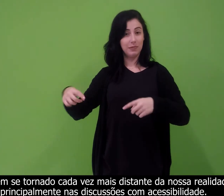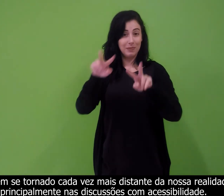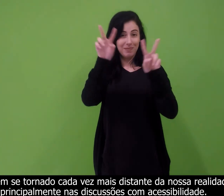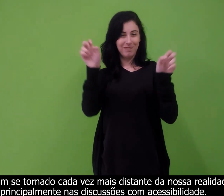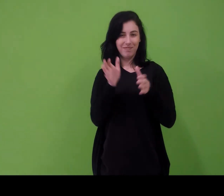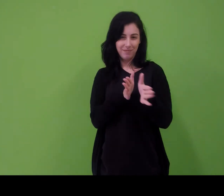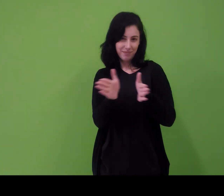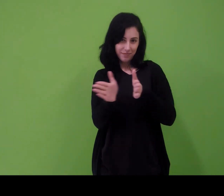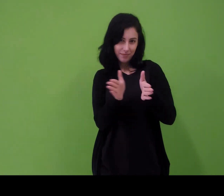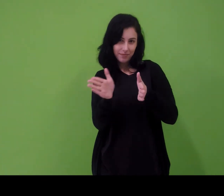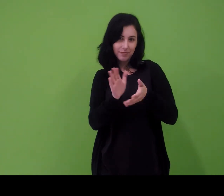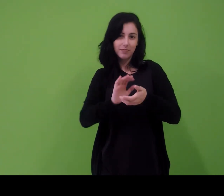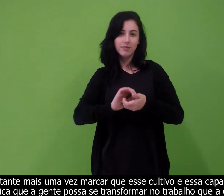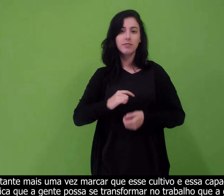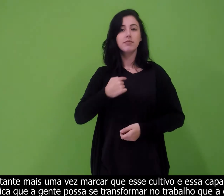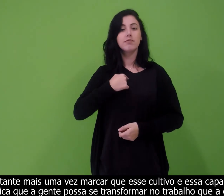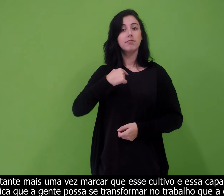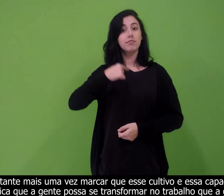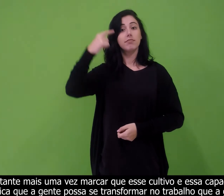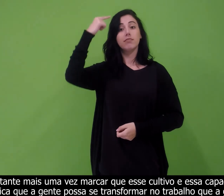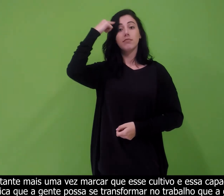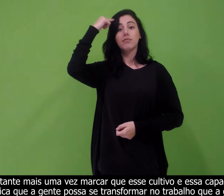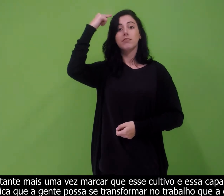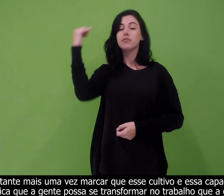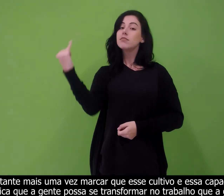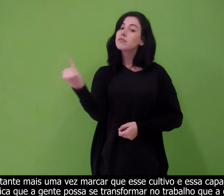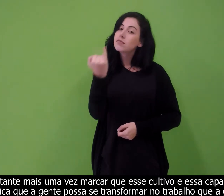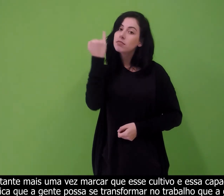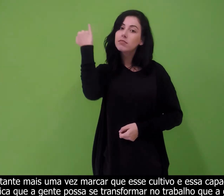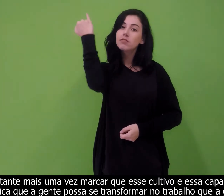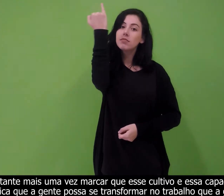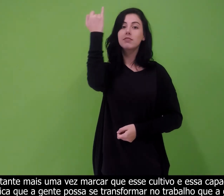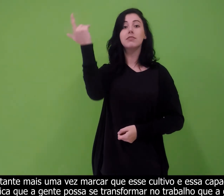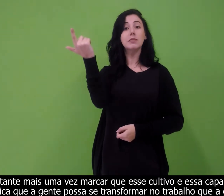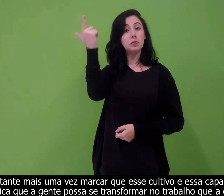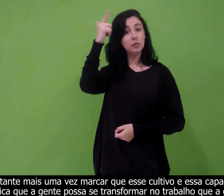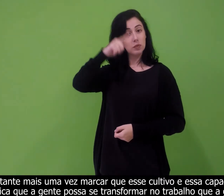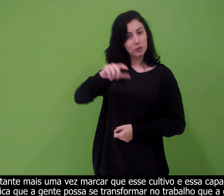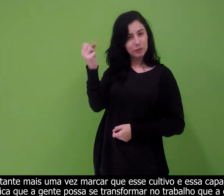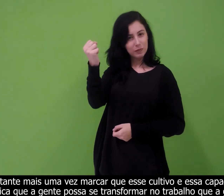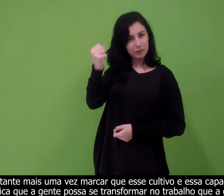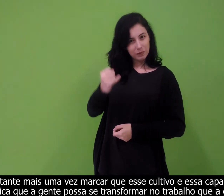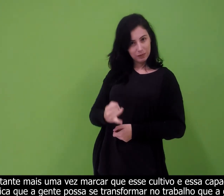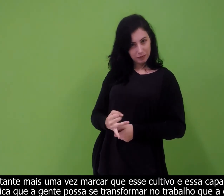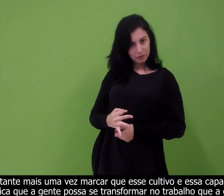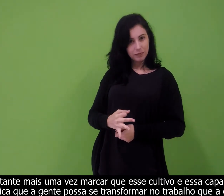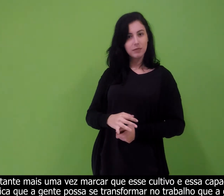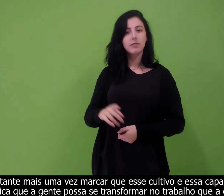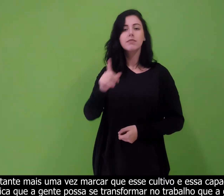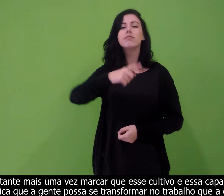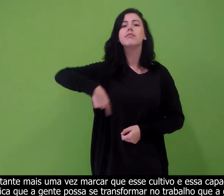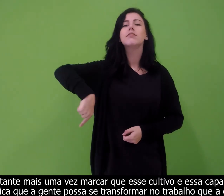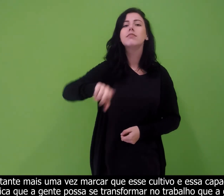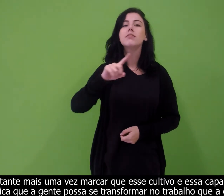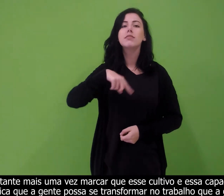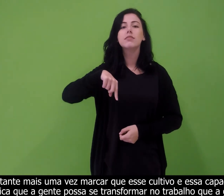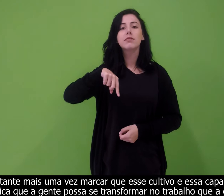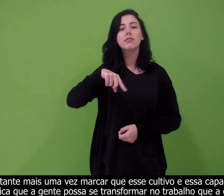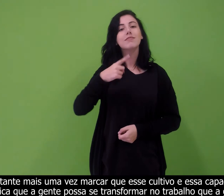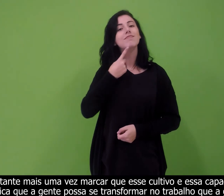acessibilidade. E o que eu acho importante, mais uma vez, marcar, é que esse cultivo e